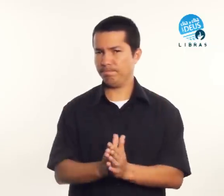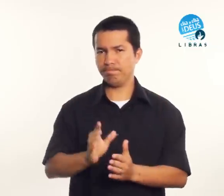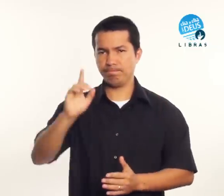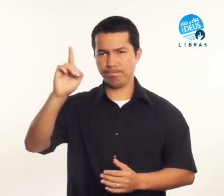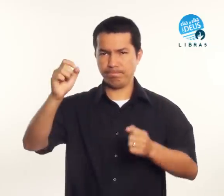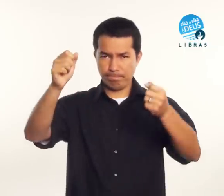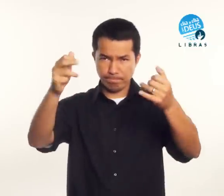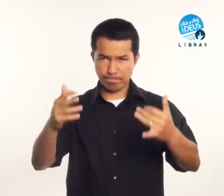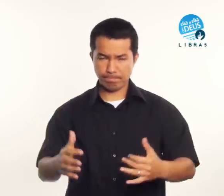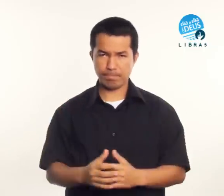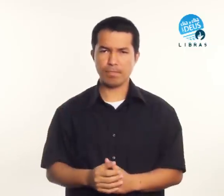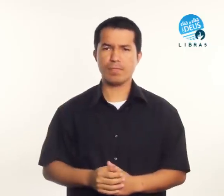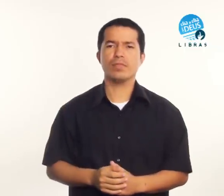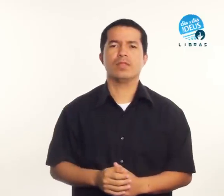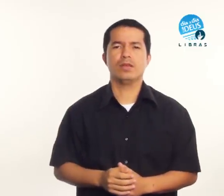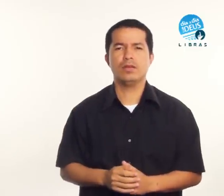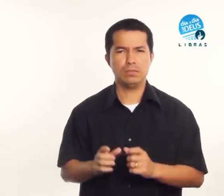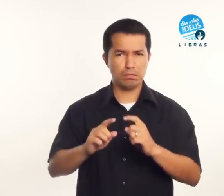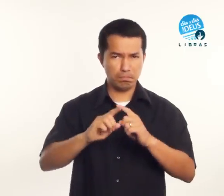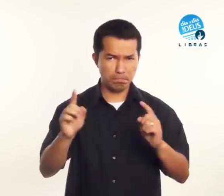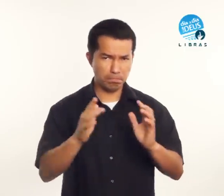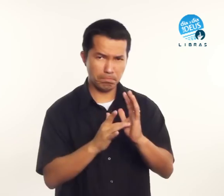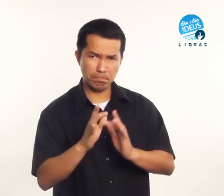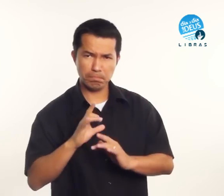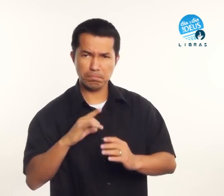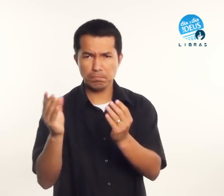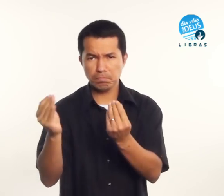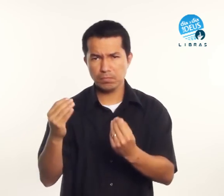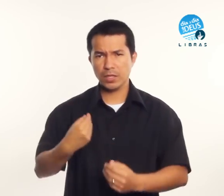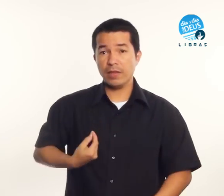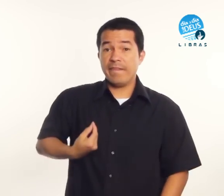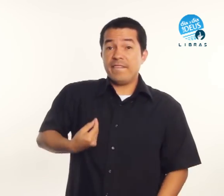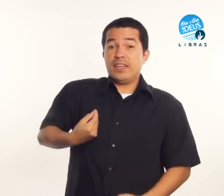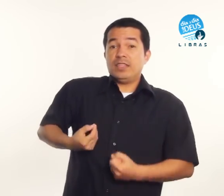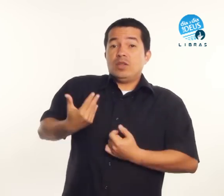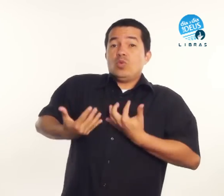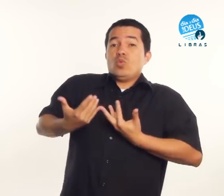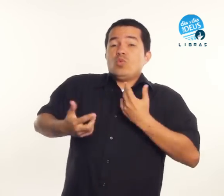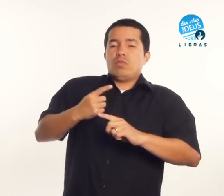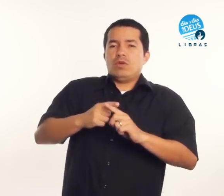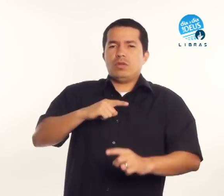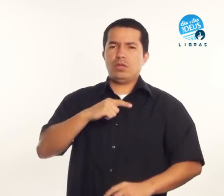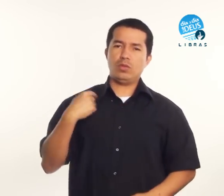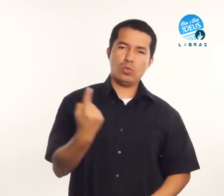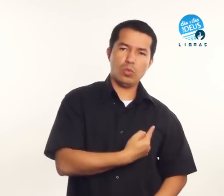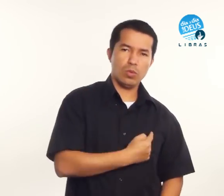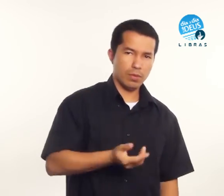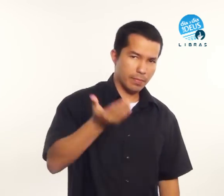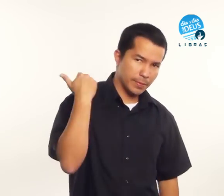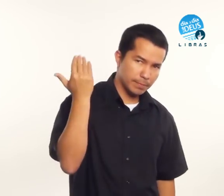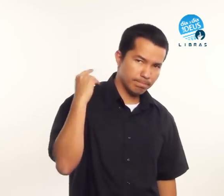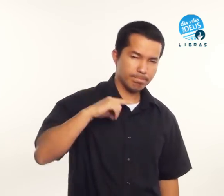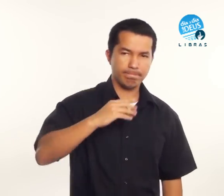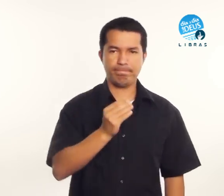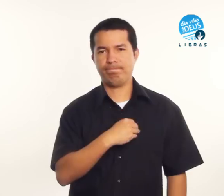E ele nos vivificou, estando nós mortos nos nossos delitos e pecados, nos quais outrora andaste,